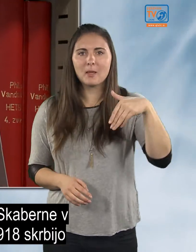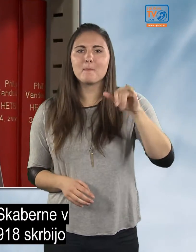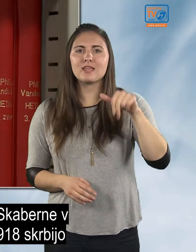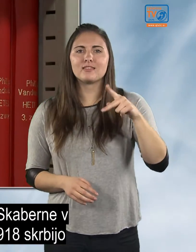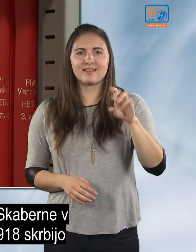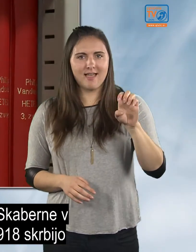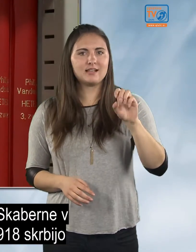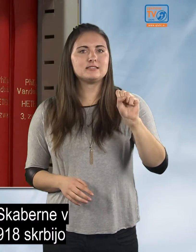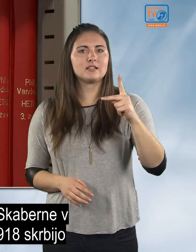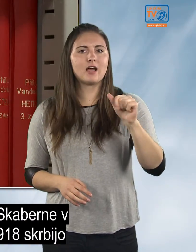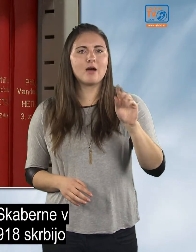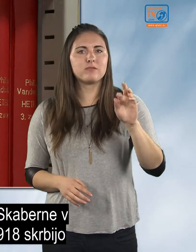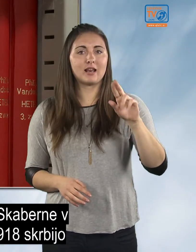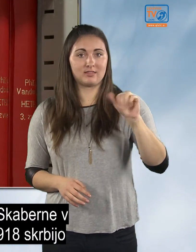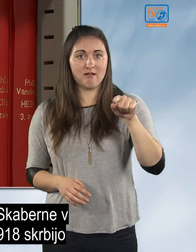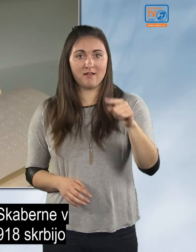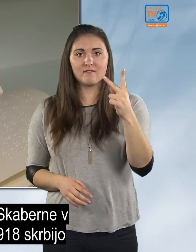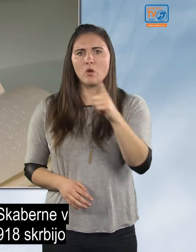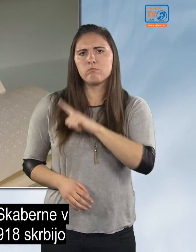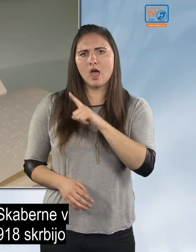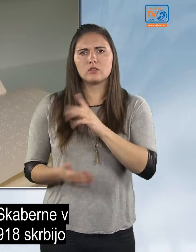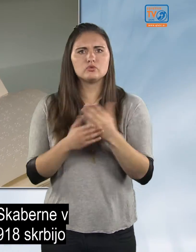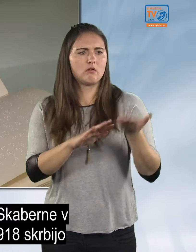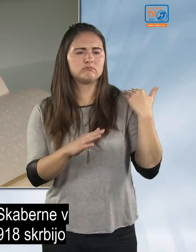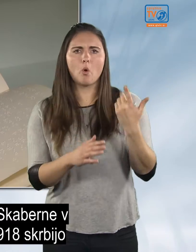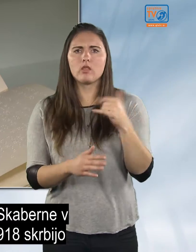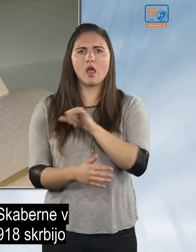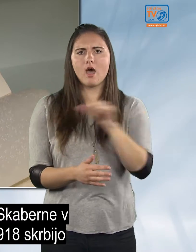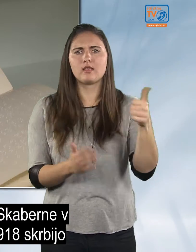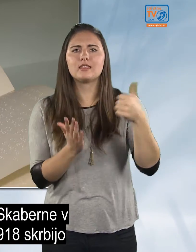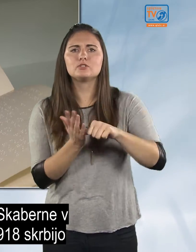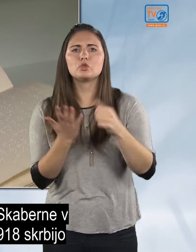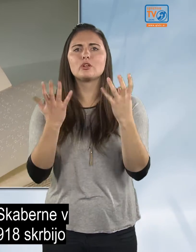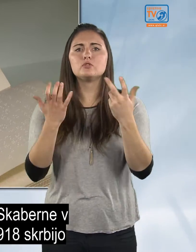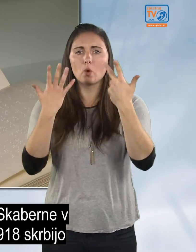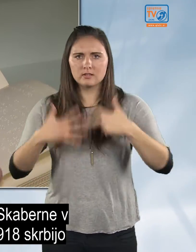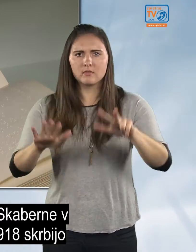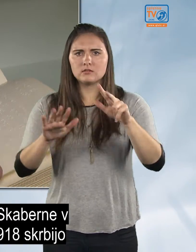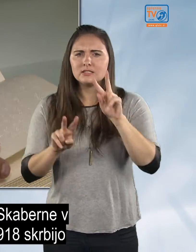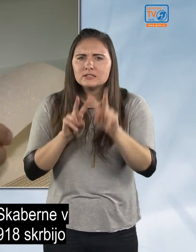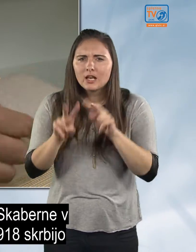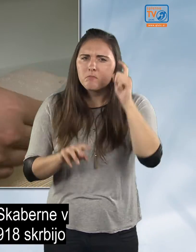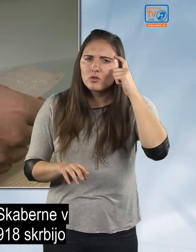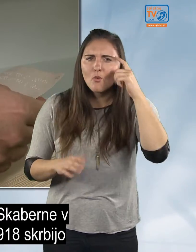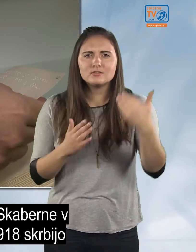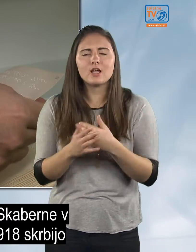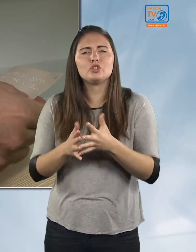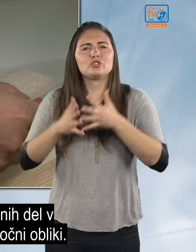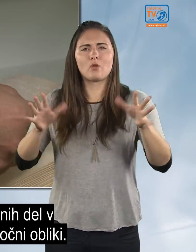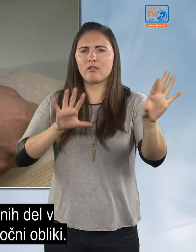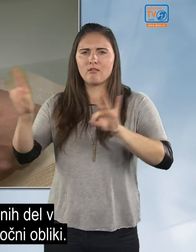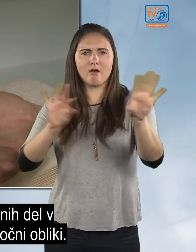že od leta 1918 skrbijo za širok nabor knjižnih del v brejlovi pisavi in v zvočni